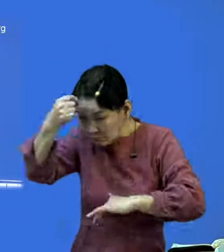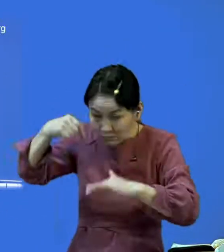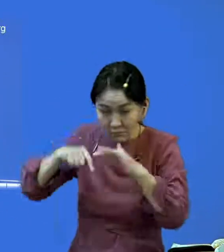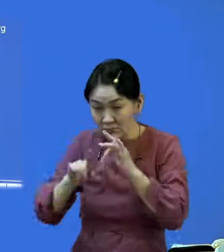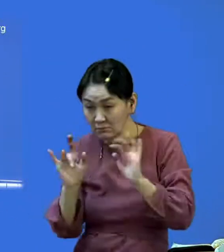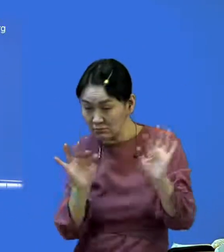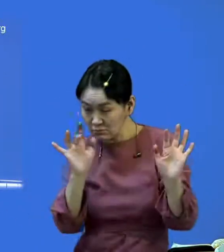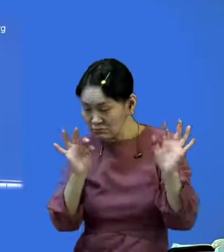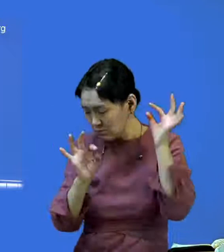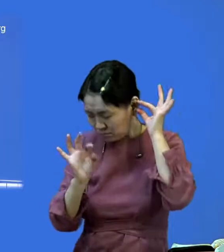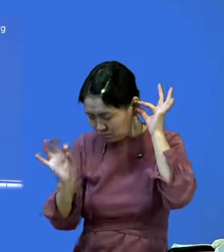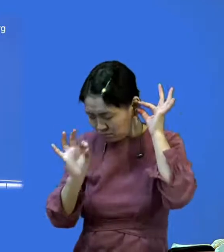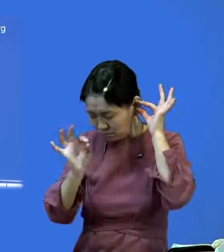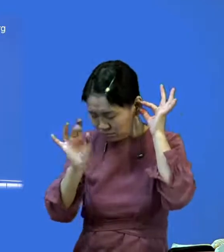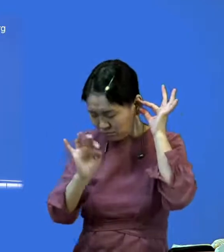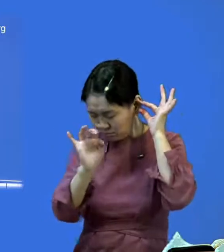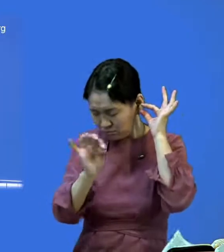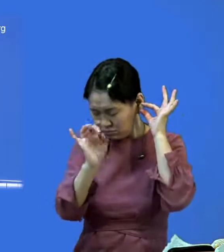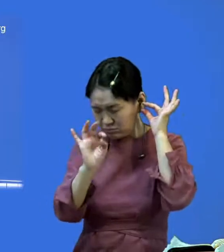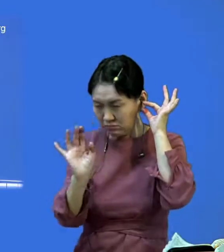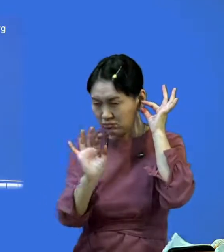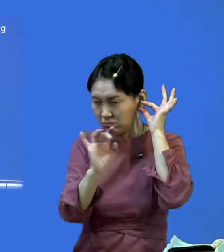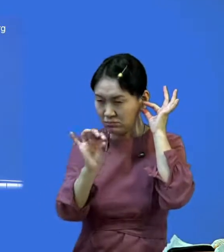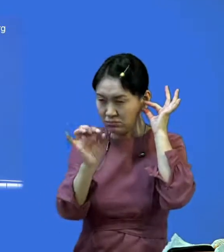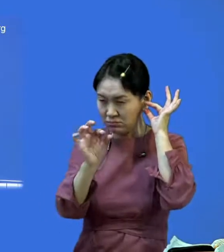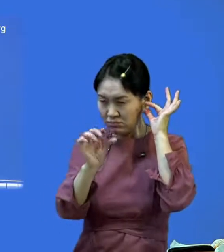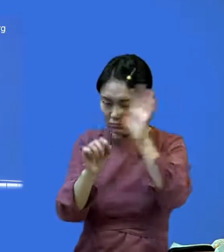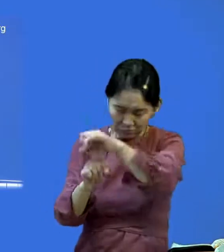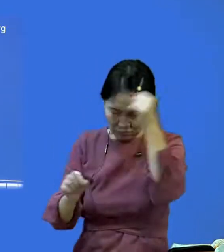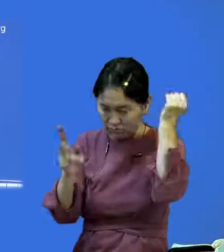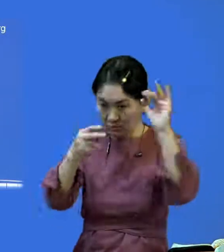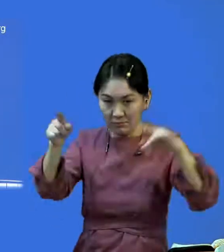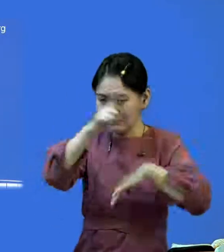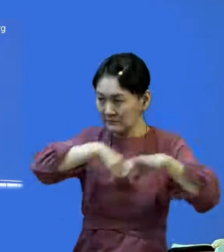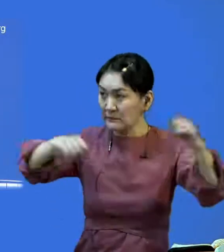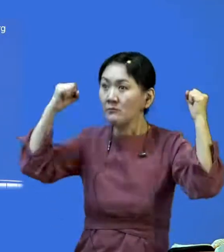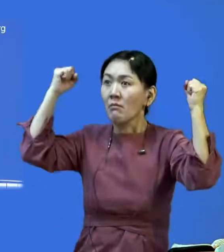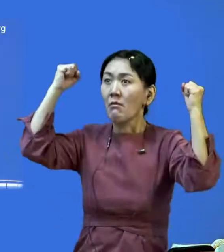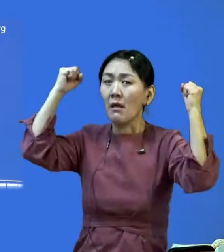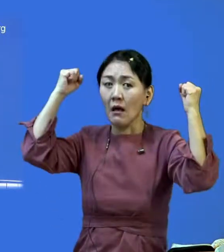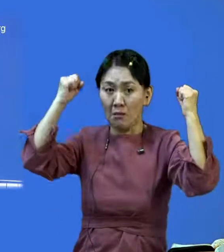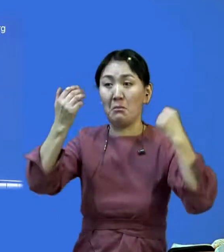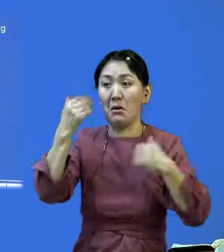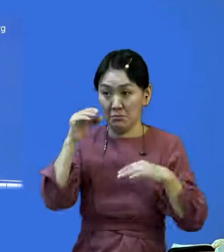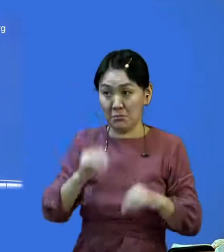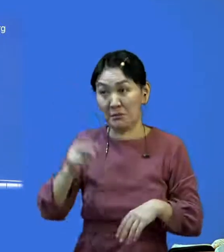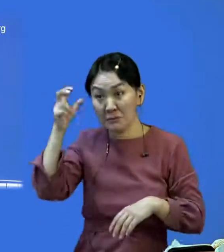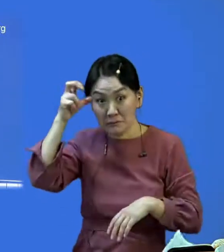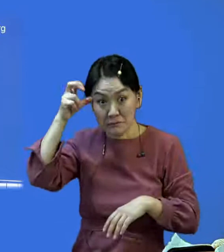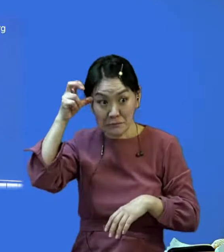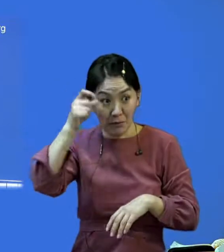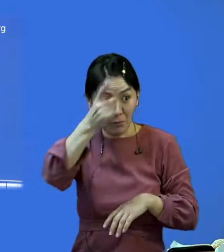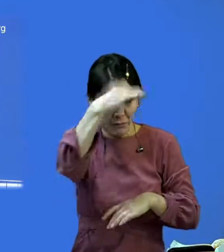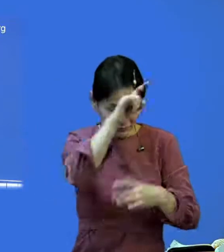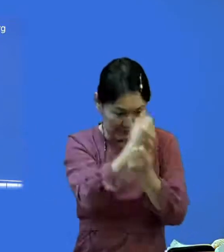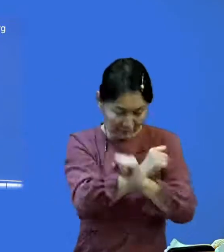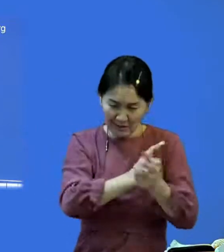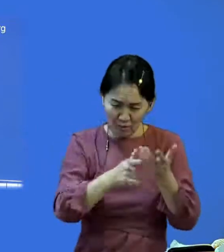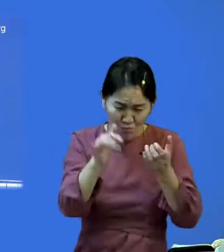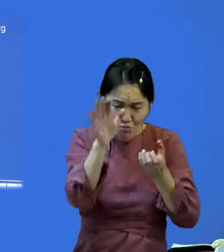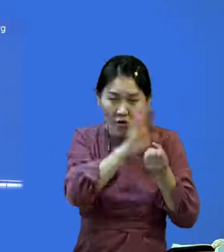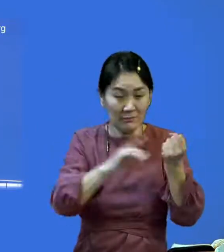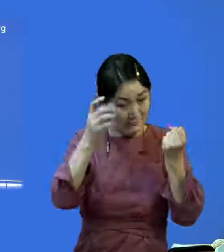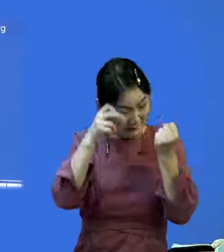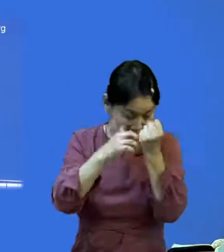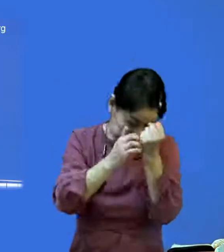Хэдий тийм ээ одоо тэр сепэнд байгаа эрдэнсийг булааж авч явж чадах байж болох ч гэсэн бузар сүнс бол энд өгсөн мөнх амийг булааж авч явж